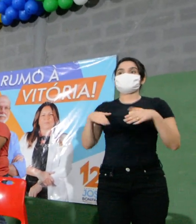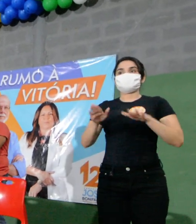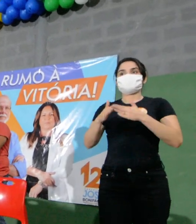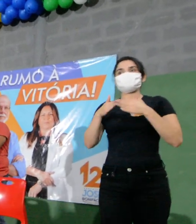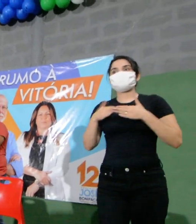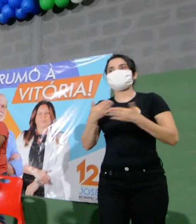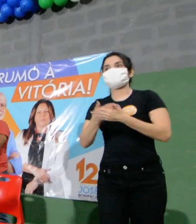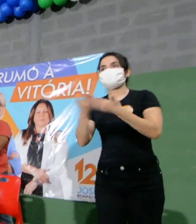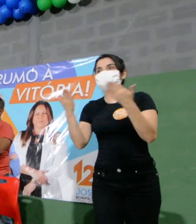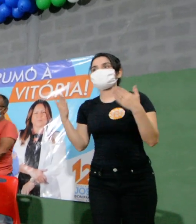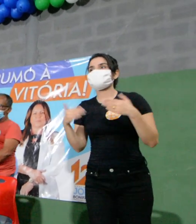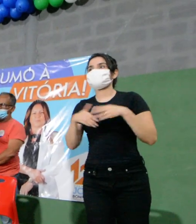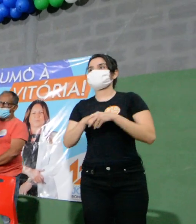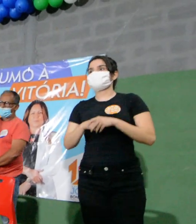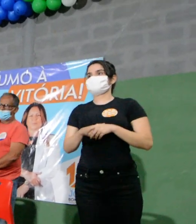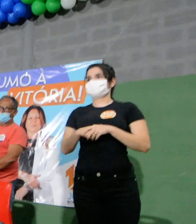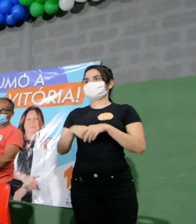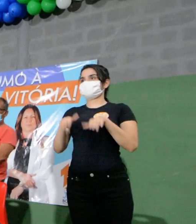pedir a vocês,